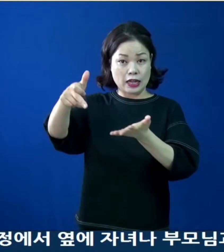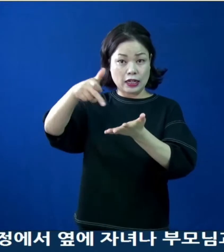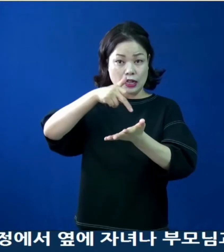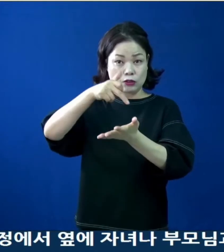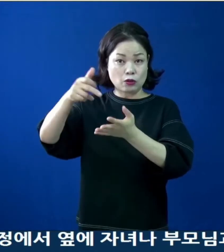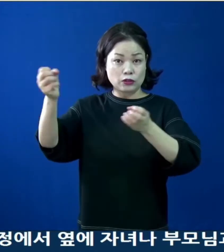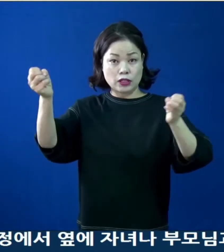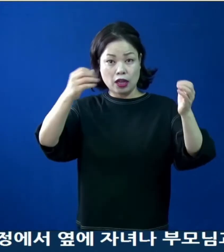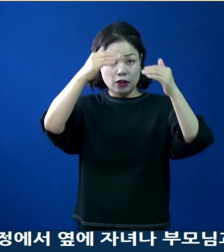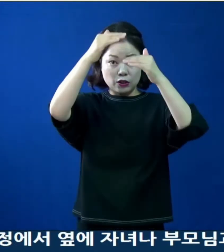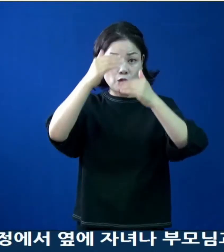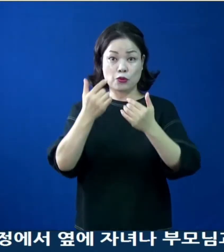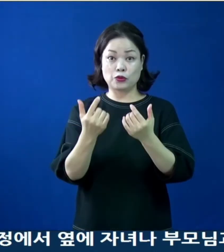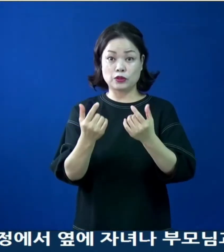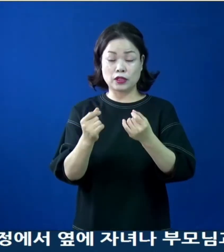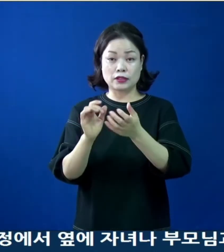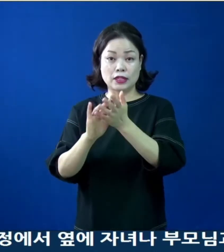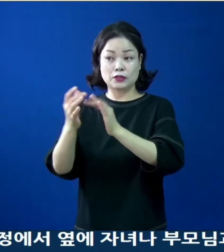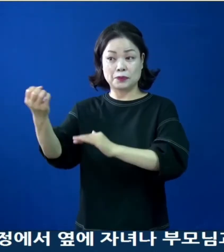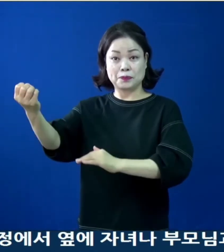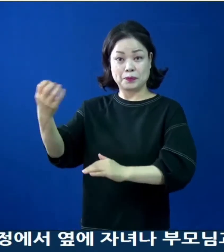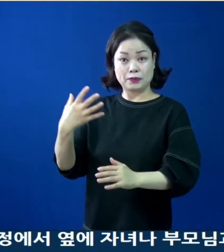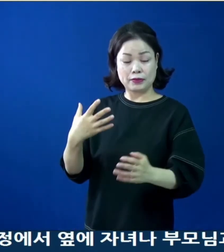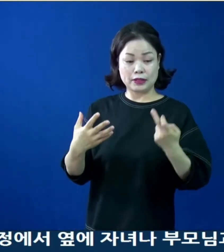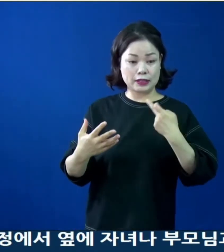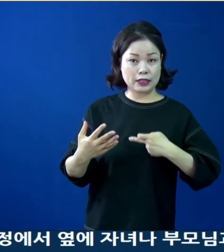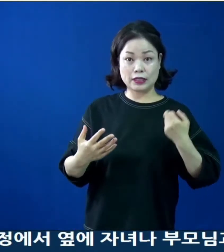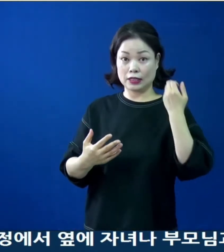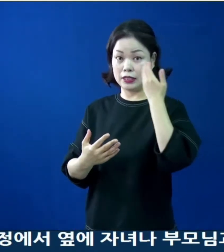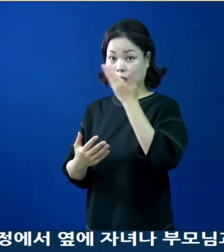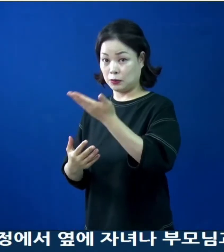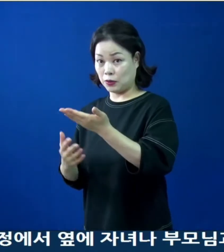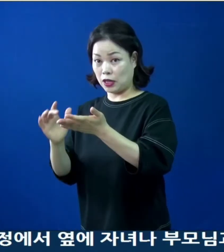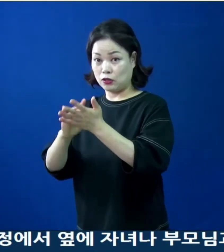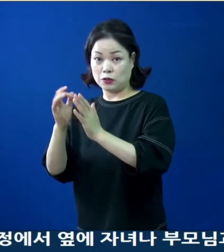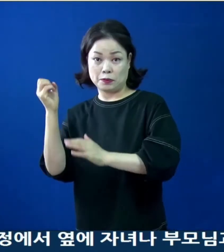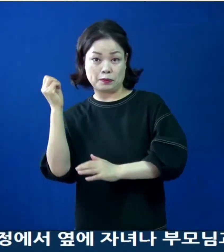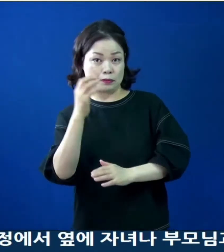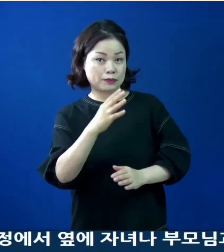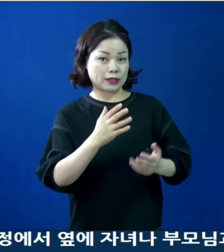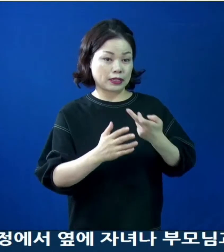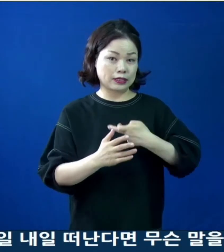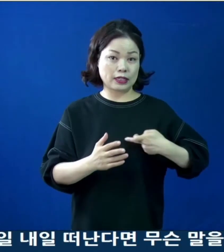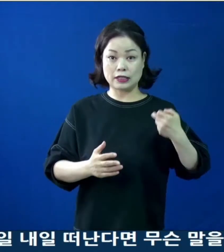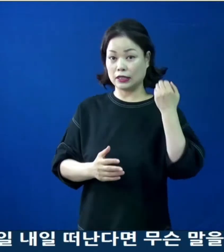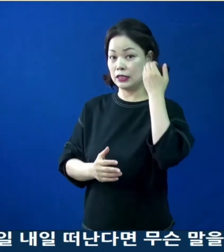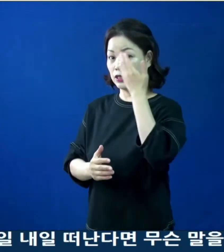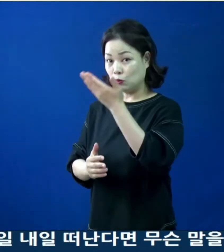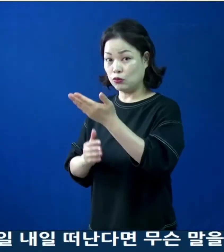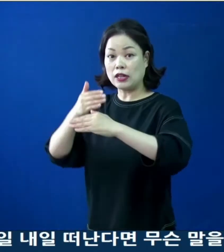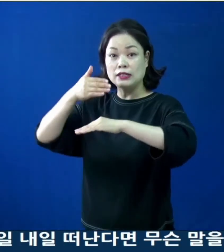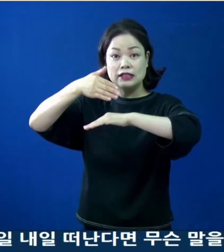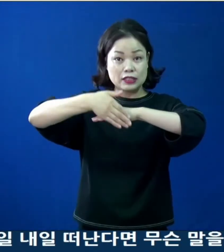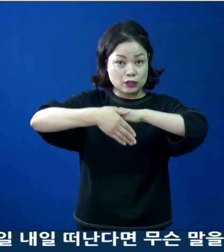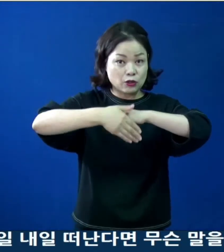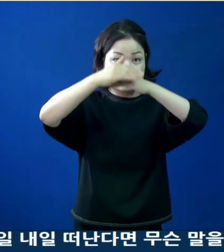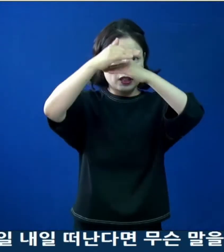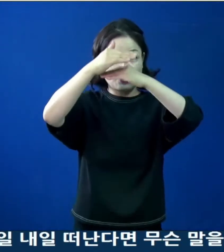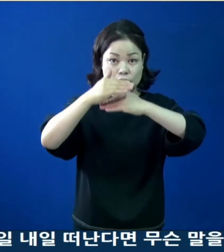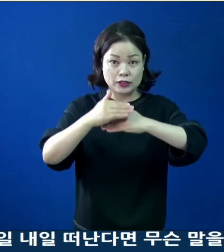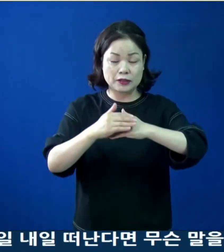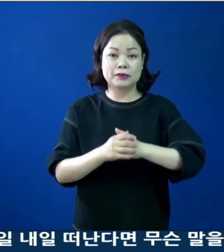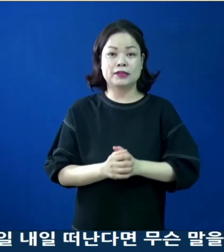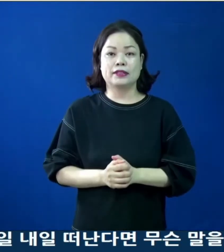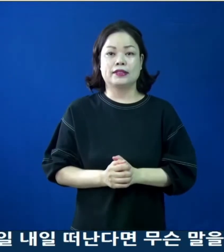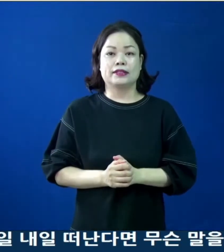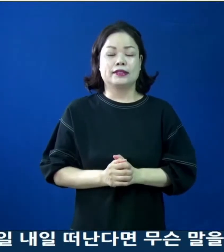열어놓은 것처럼 예수님이 말씀하시고 제자들이 질문하고, 예수님이 말씀하시고 제자들이 질문하는 형식으로 내용이 전개되고